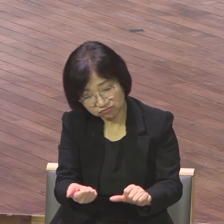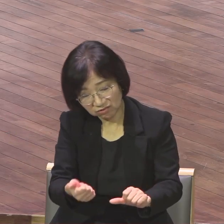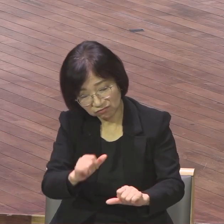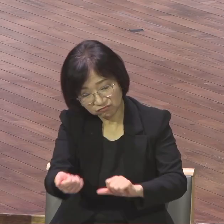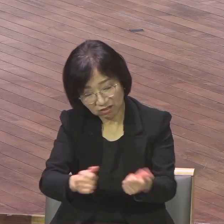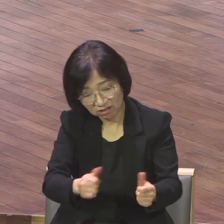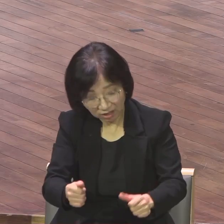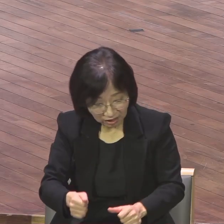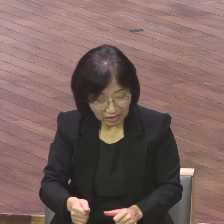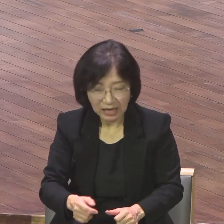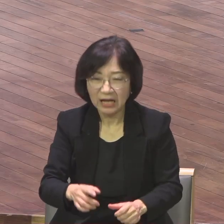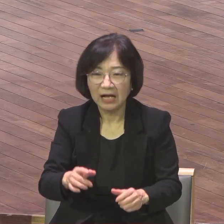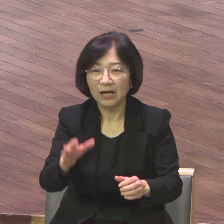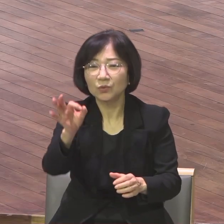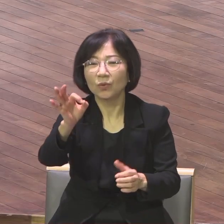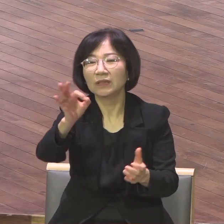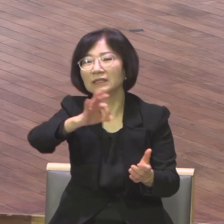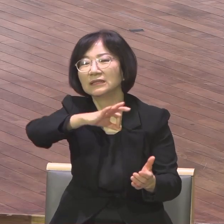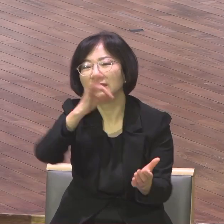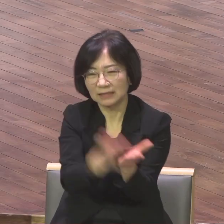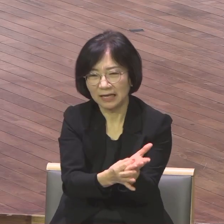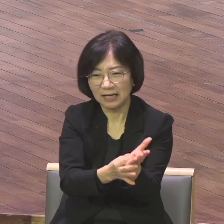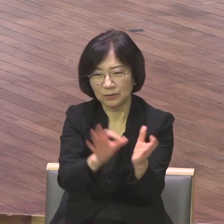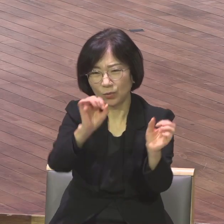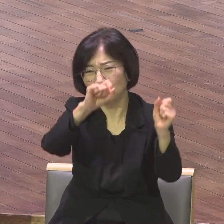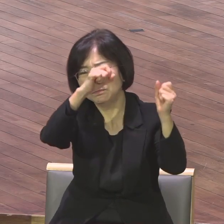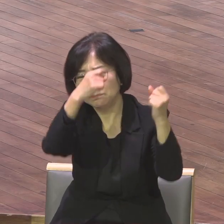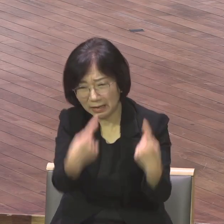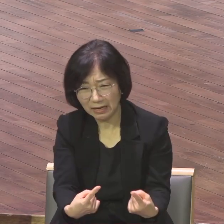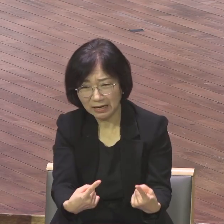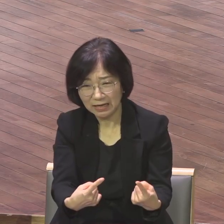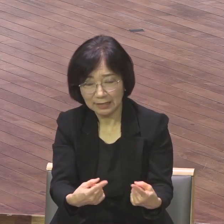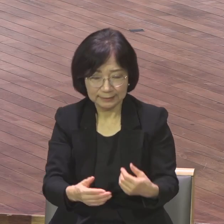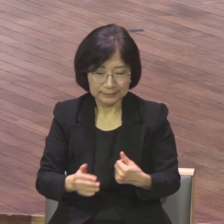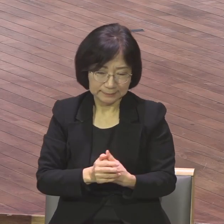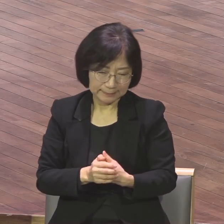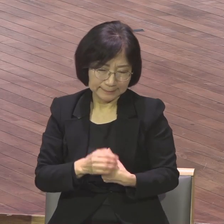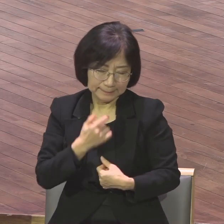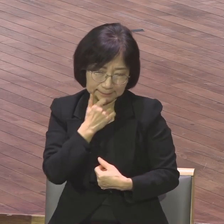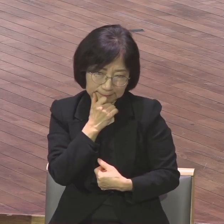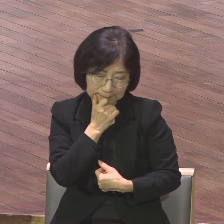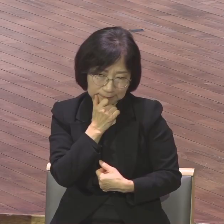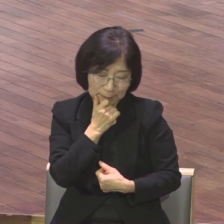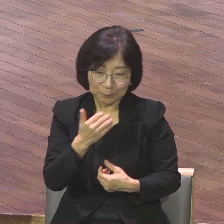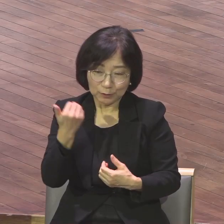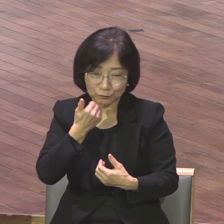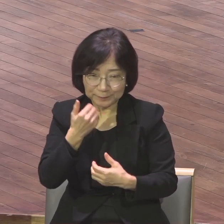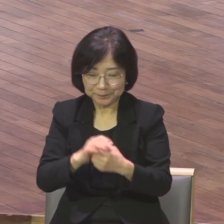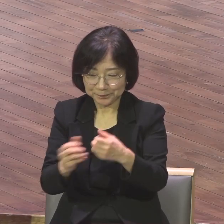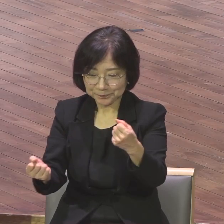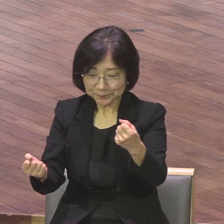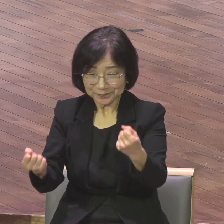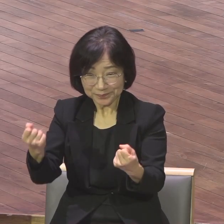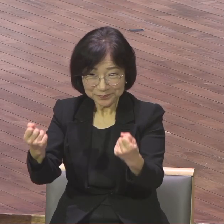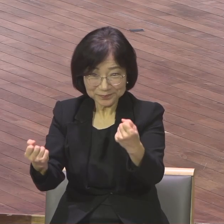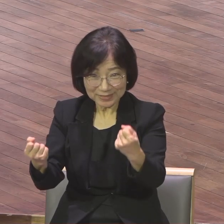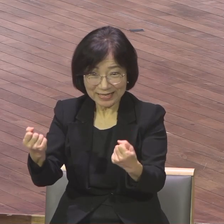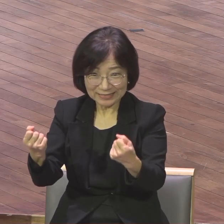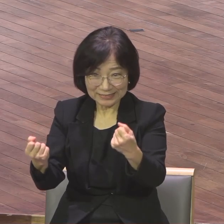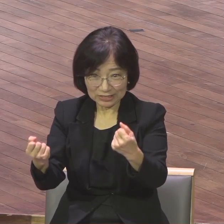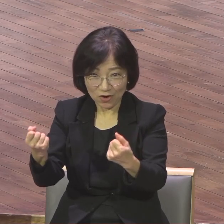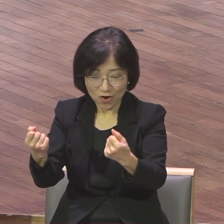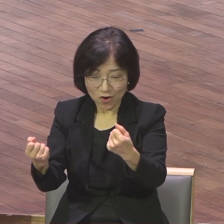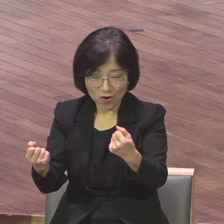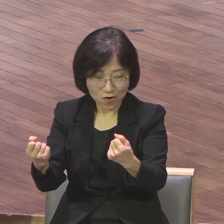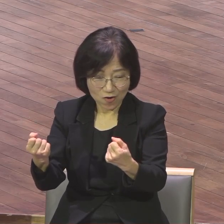죽는 놈도 있고. 그래서 어떤 선장은 말이에요. 거기 막 연어를 잡으면 거기다가 막 숭어 한 마리를